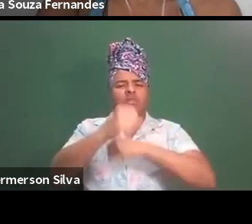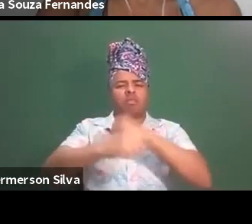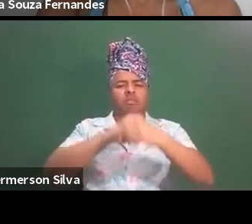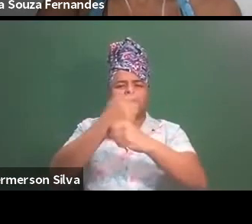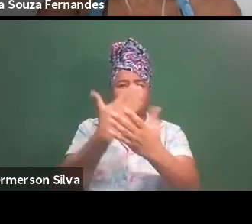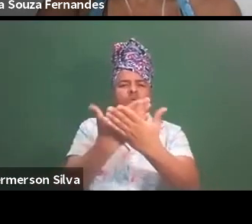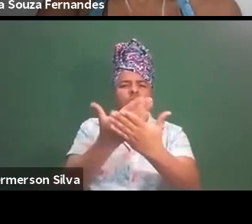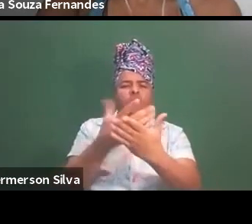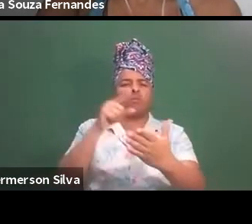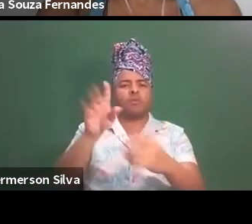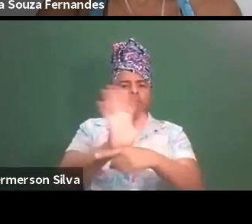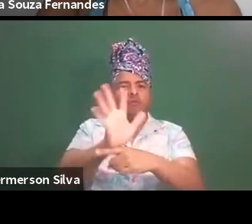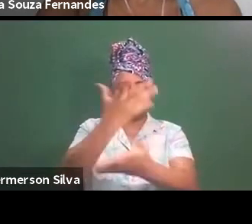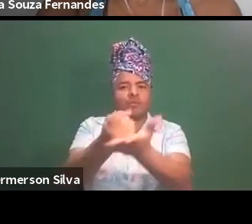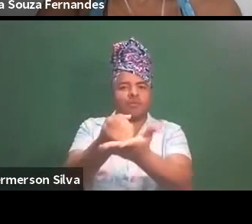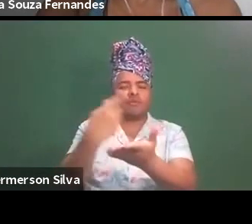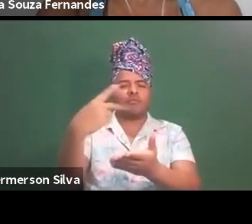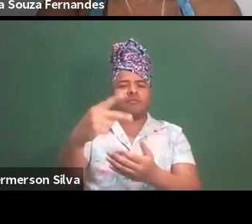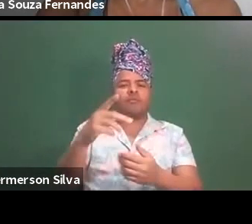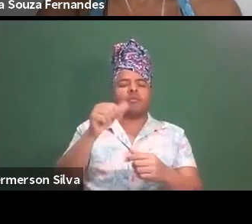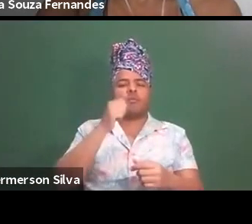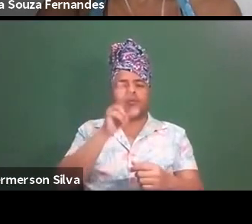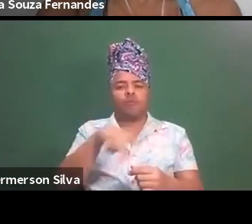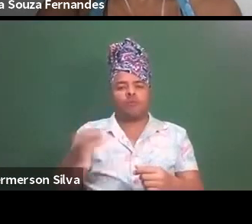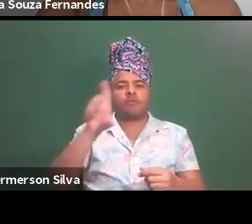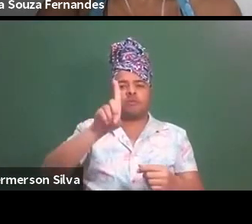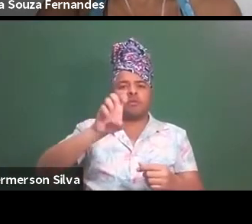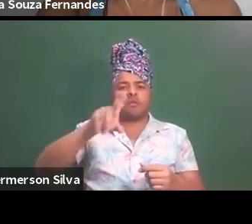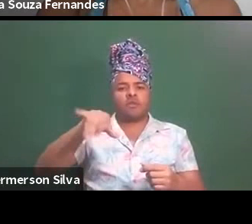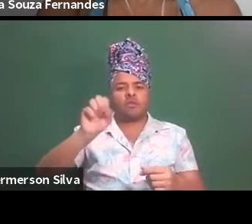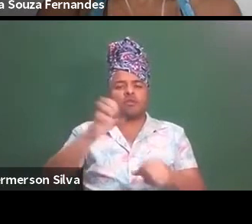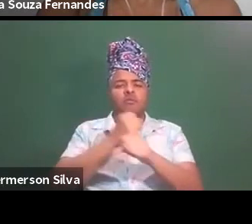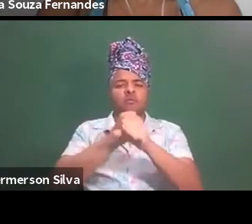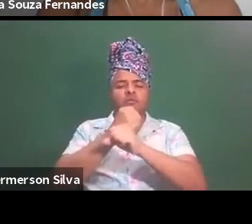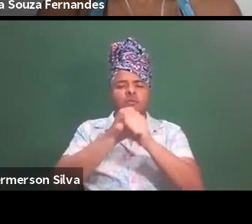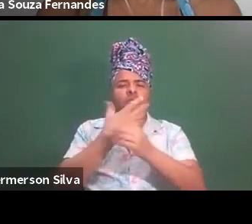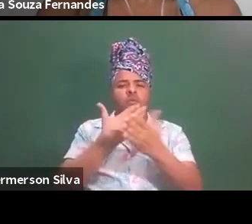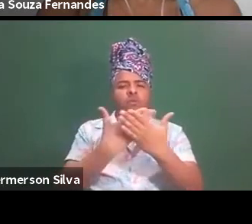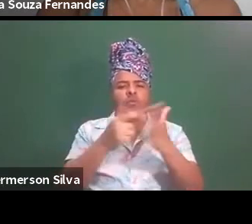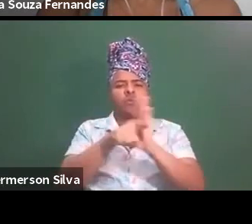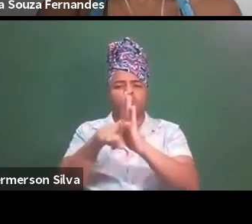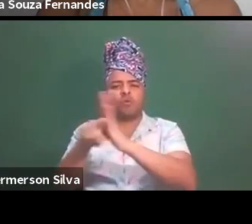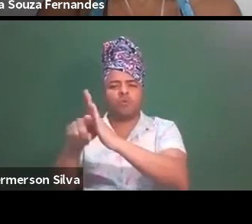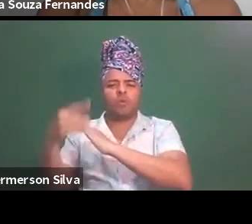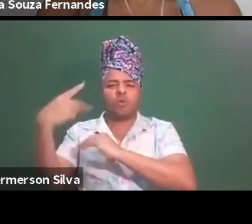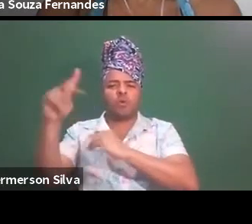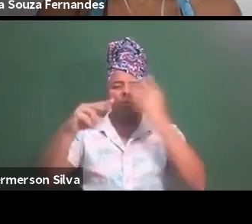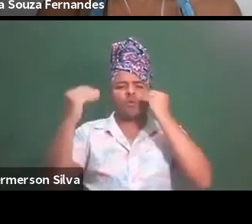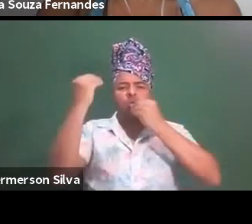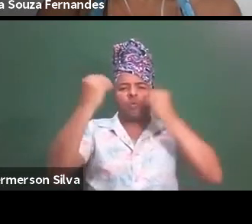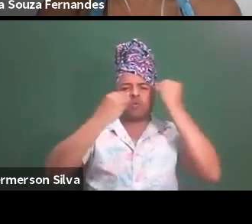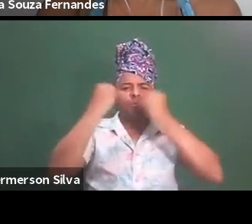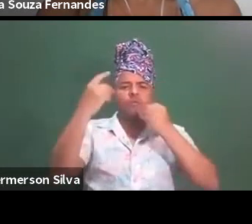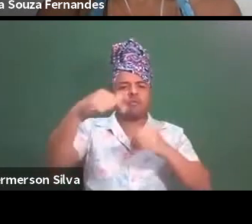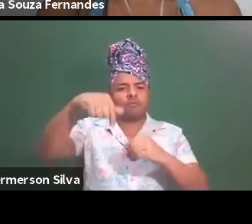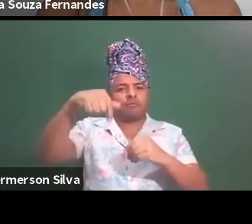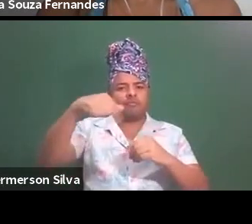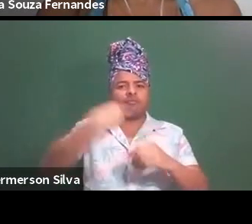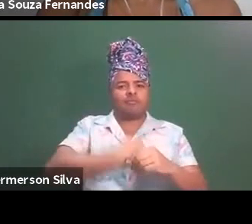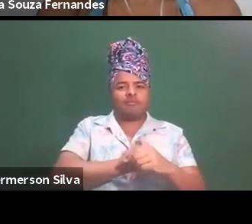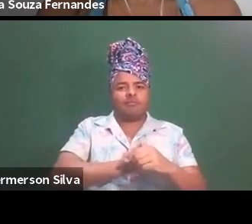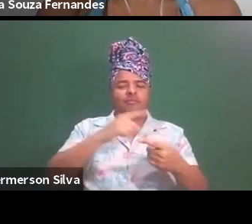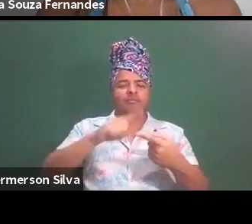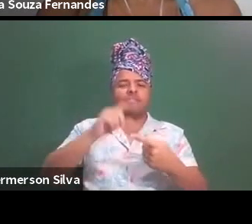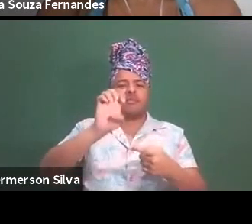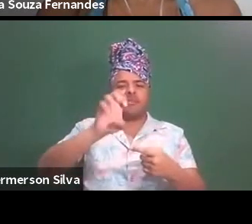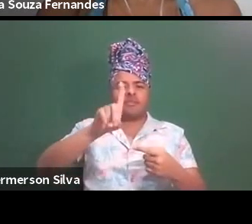filme registrados. A professora Daisy, né, todos os anos de estudo, pesquisa, outras experiências estão também aqui. O